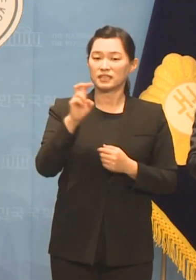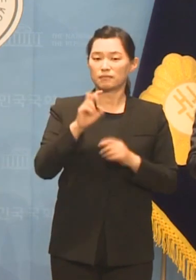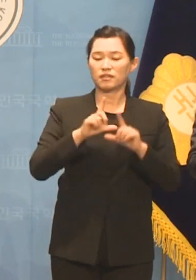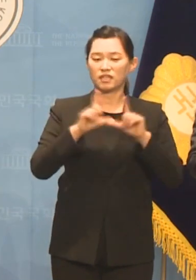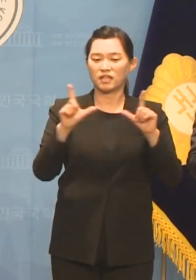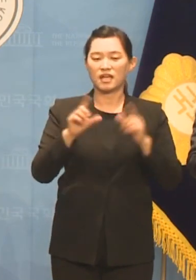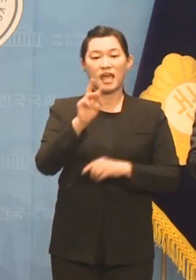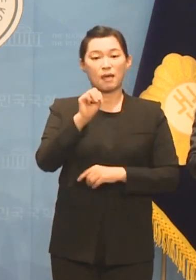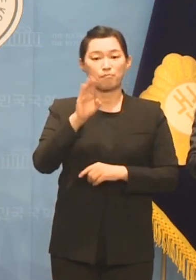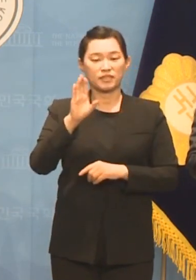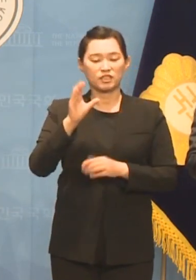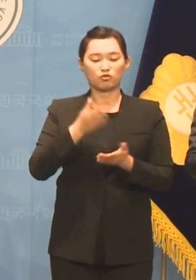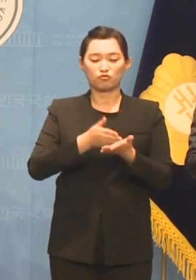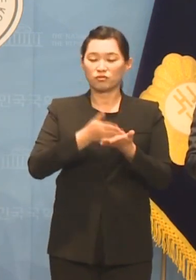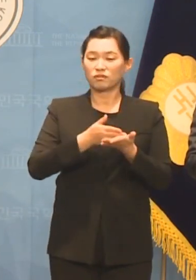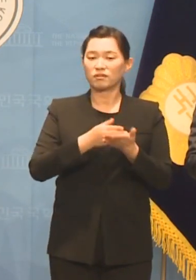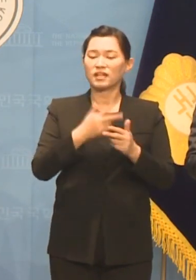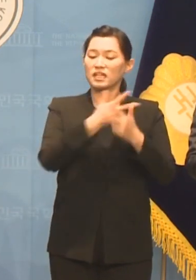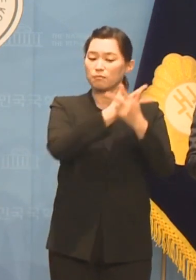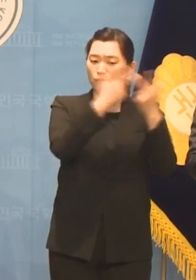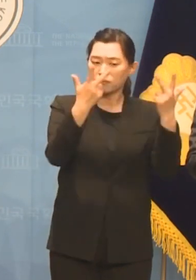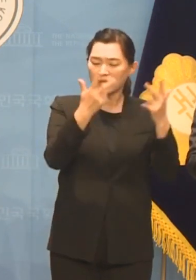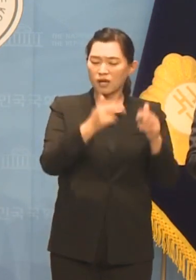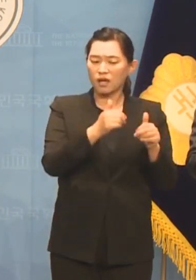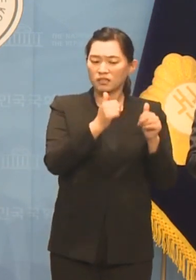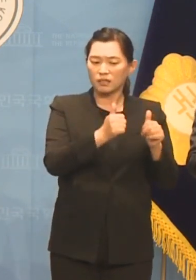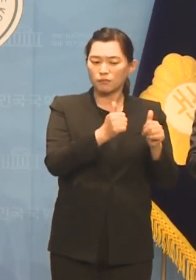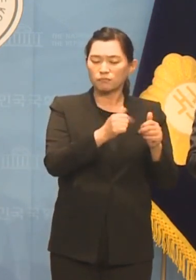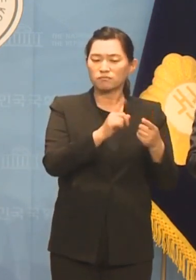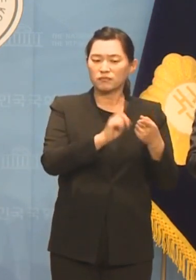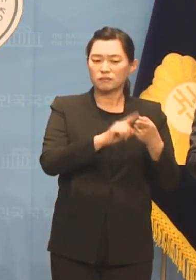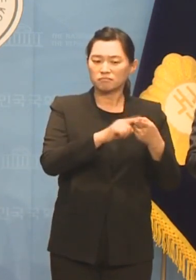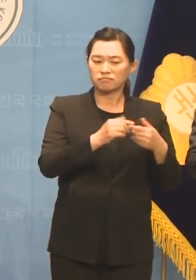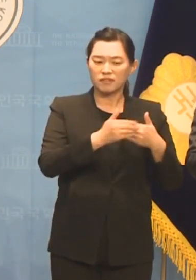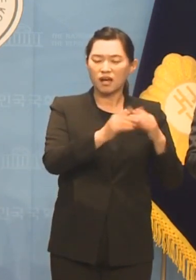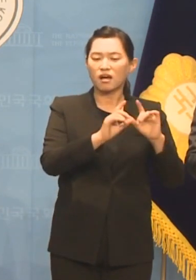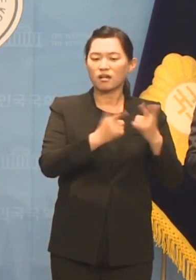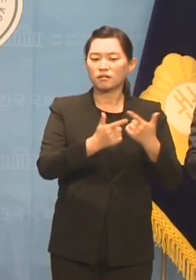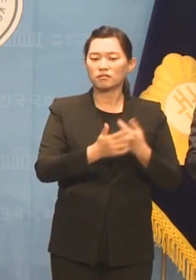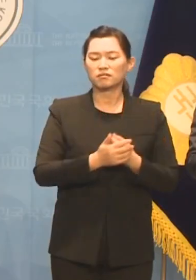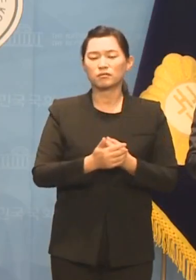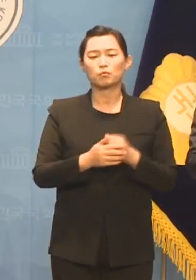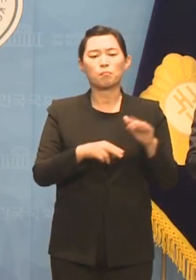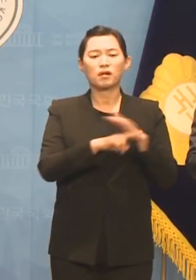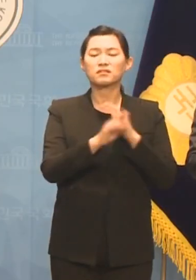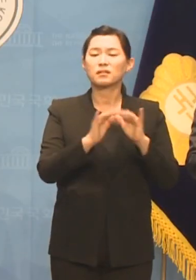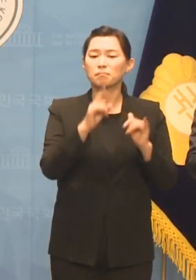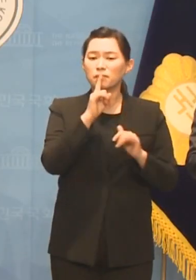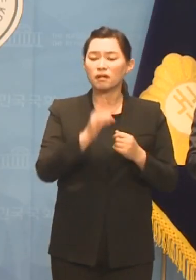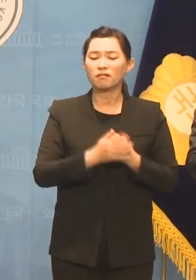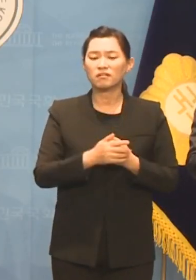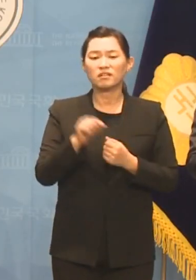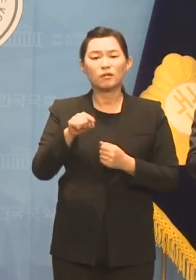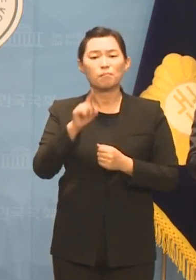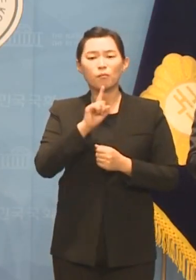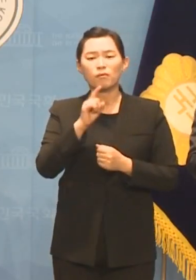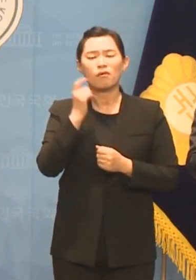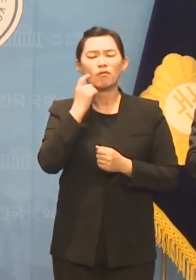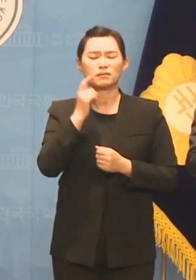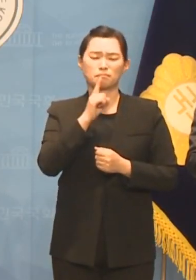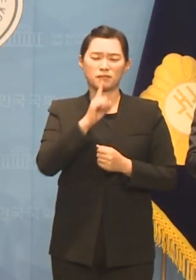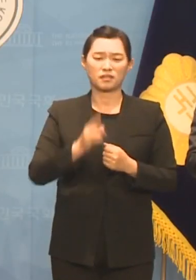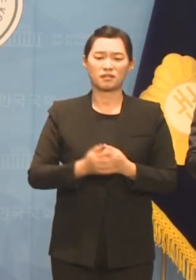뉴스외전에 출연해 이재명 대표는 사법 절차에 응하지 않고 교란한 사람이라고 발언하였습니다. 그러나 이는 명백한 허위